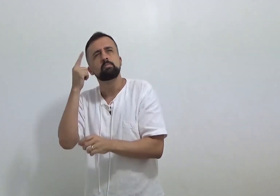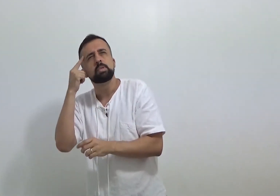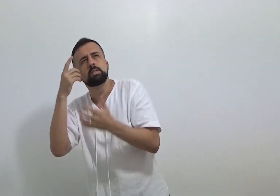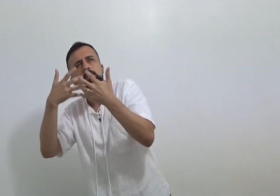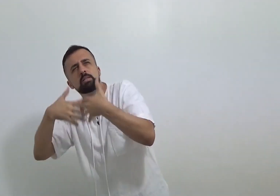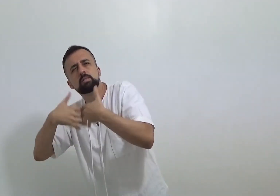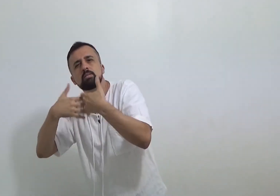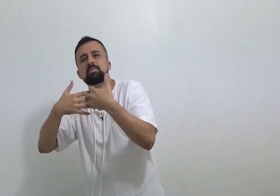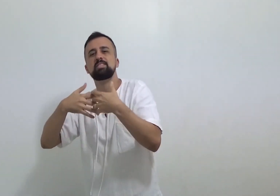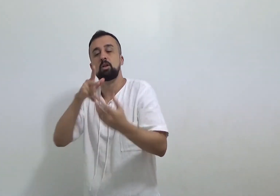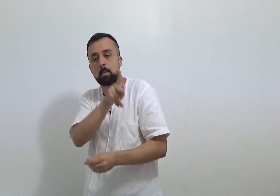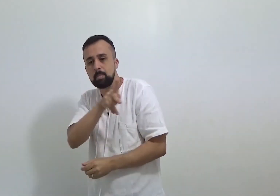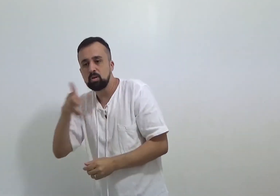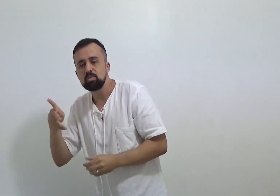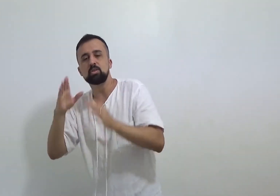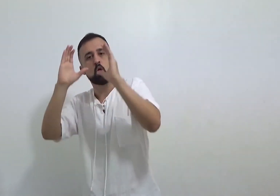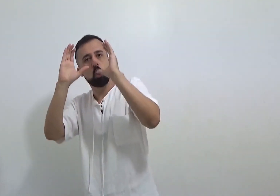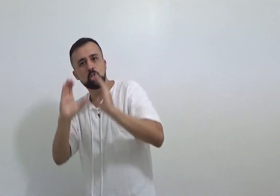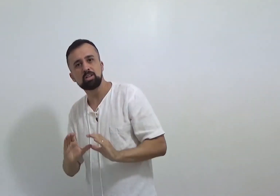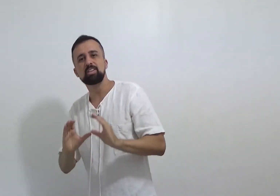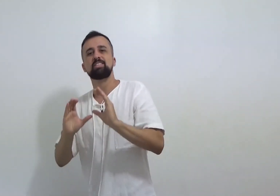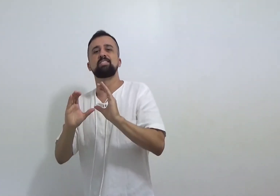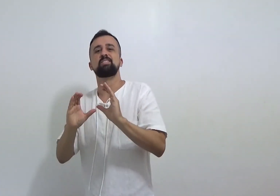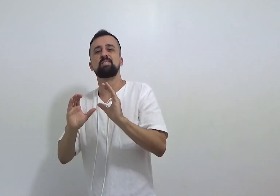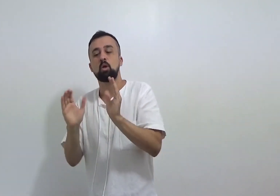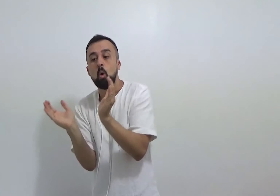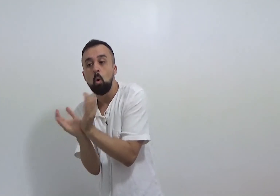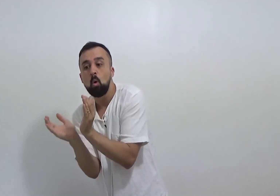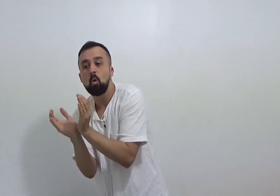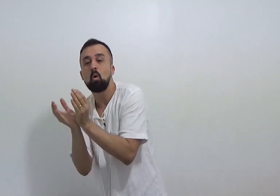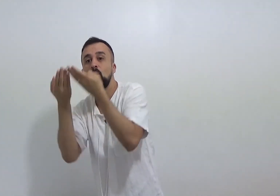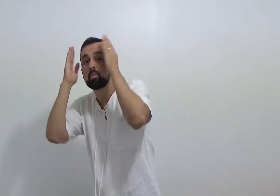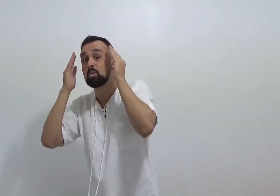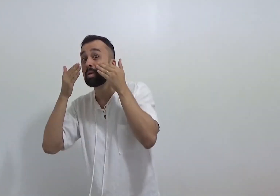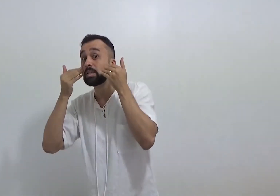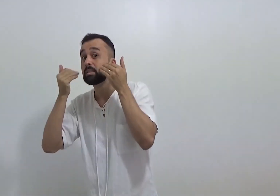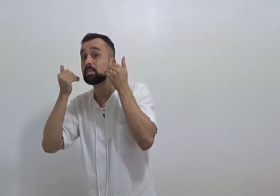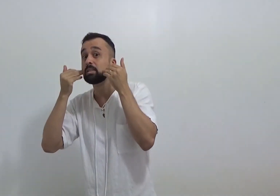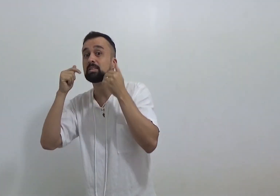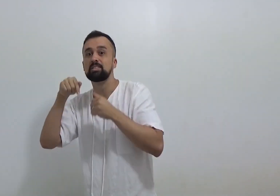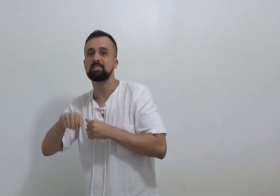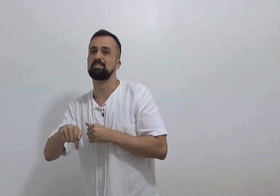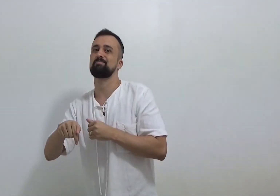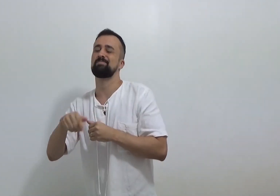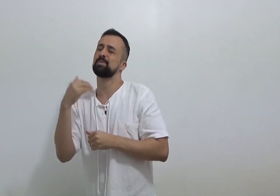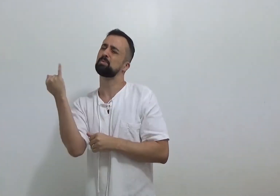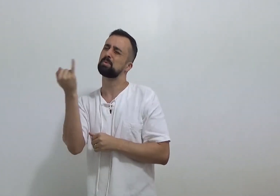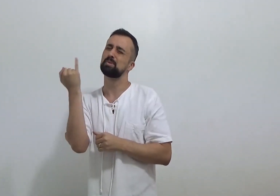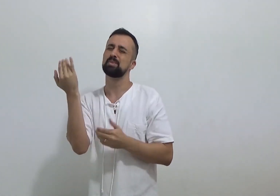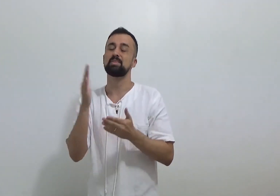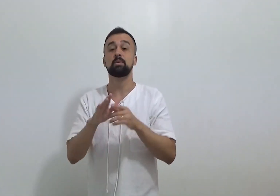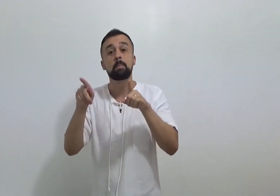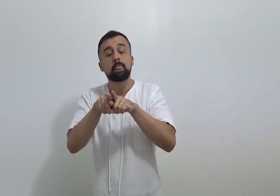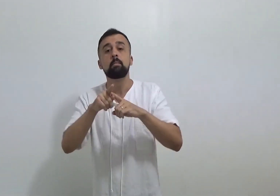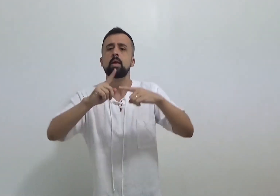Não faz sentido. Deve ser um currículo próprio, elaborado pelos